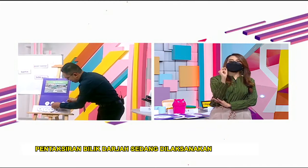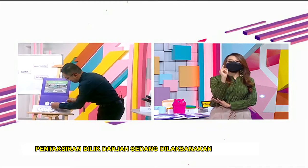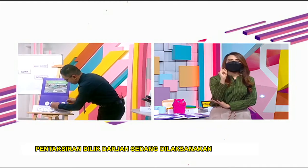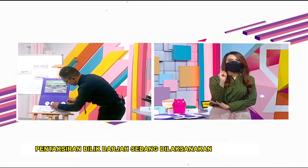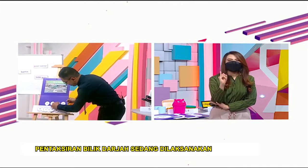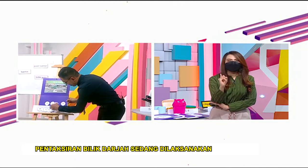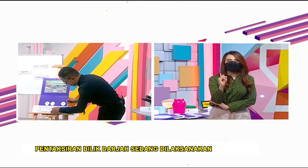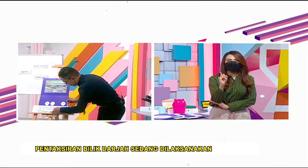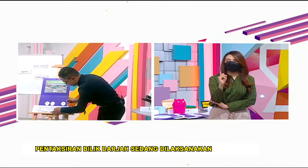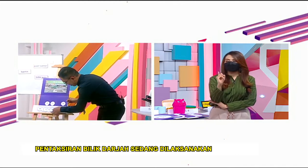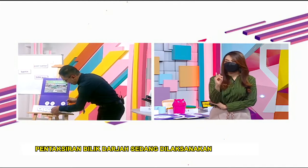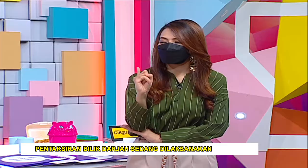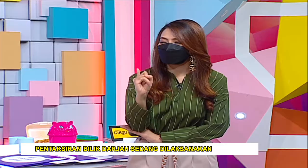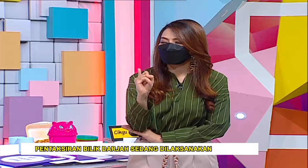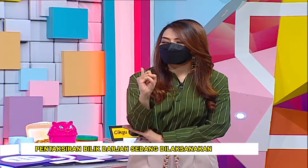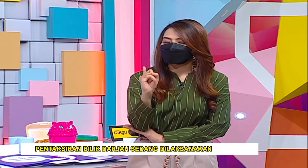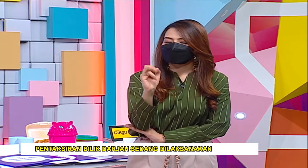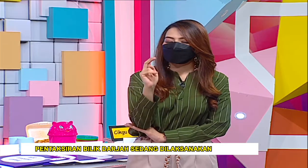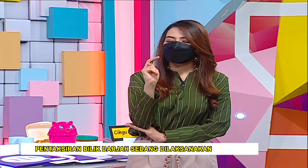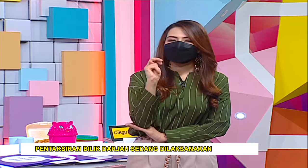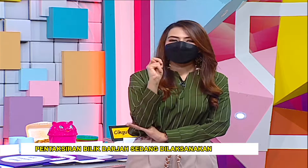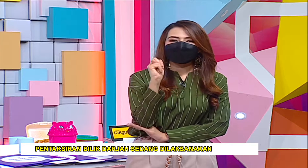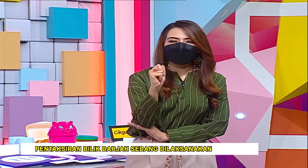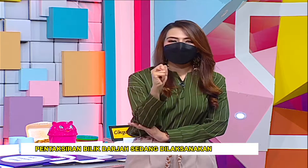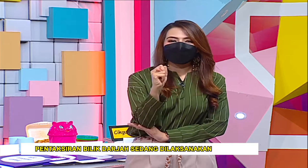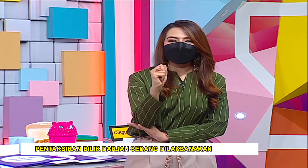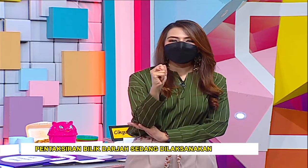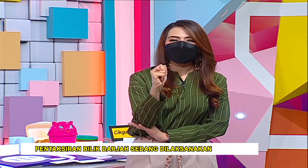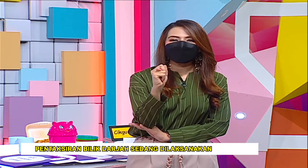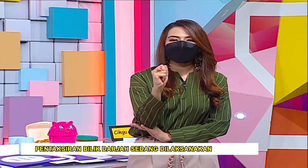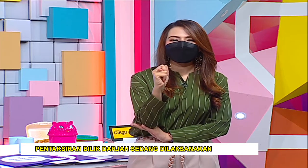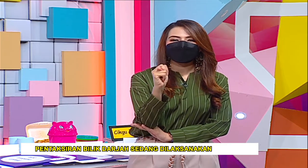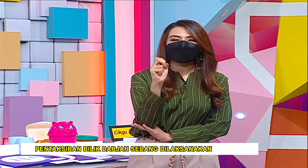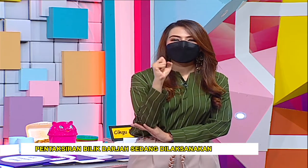Alright. A. I. I. N. N.